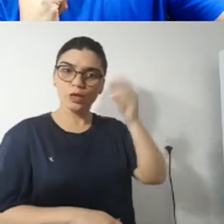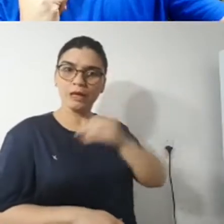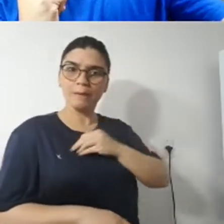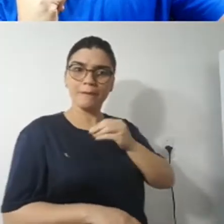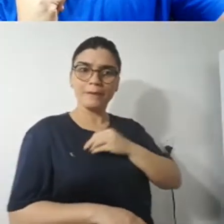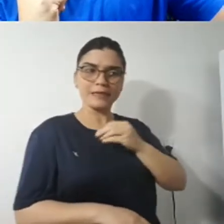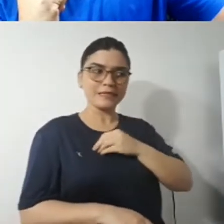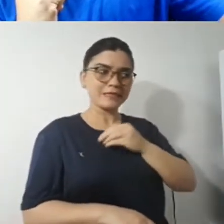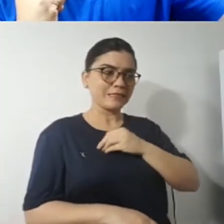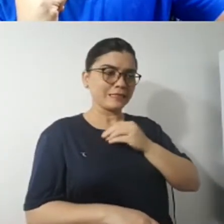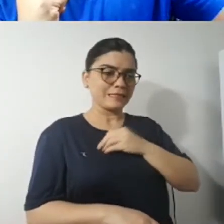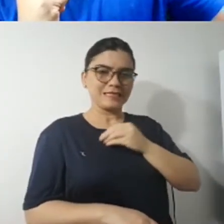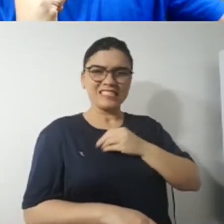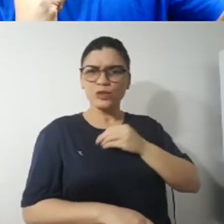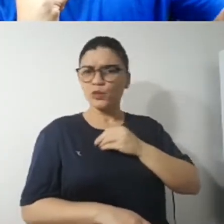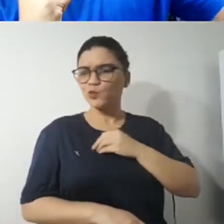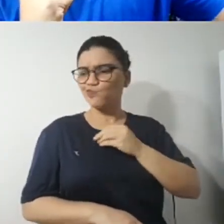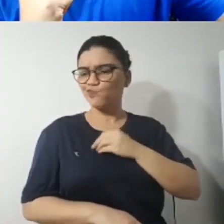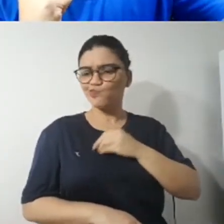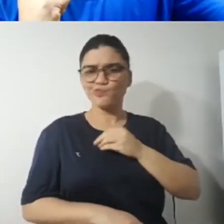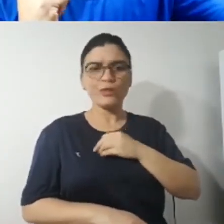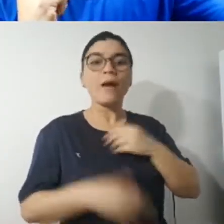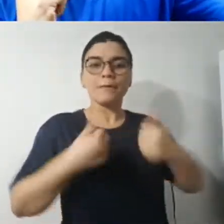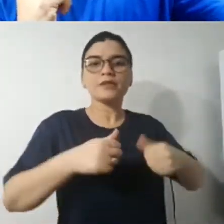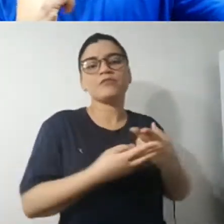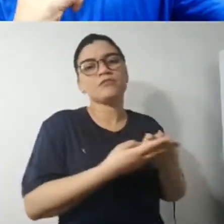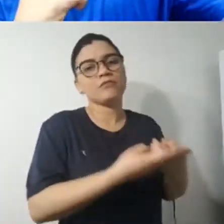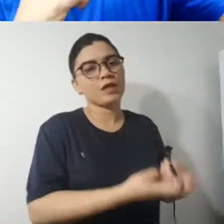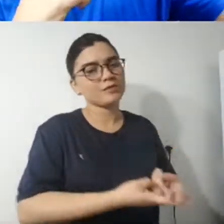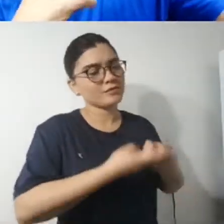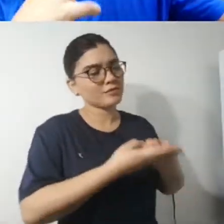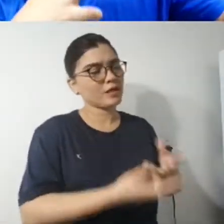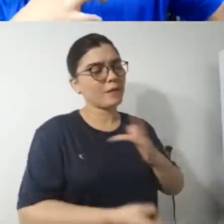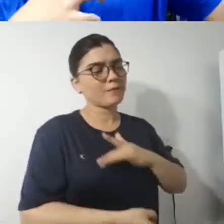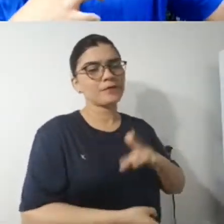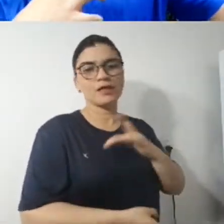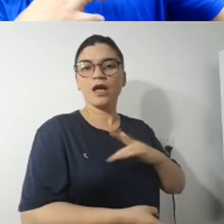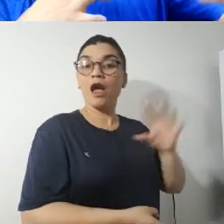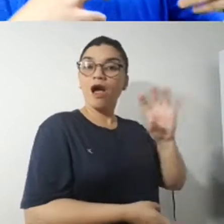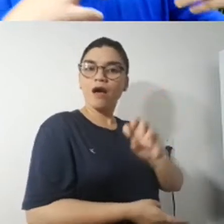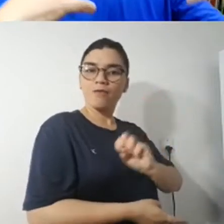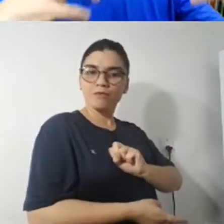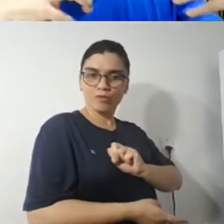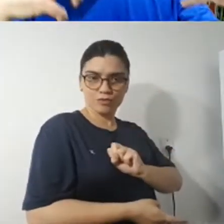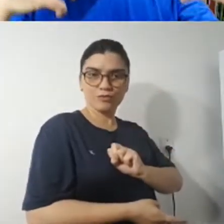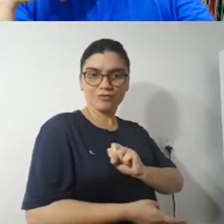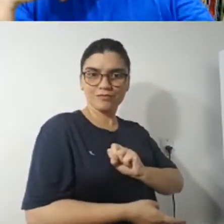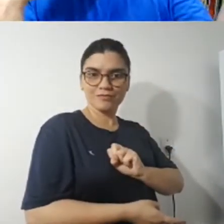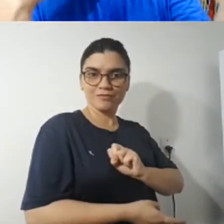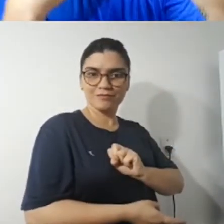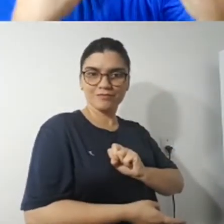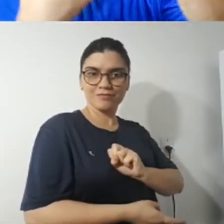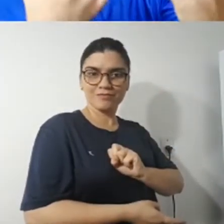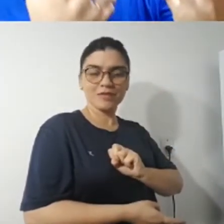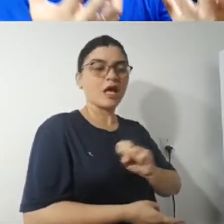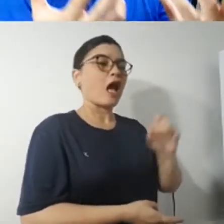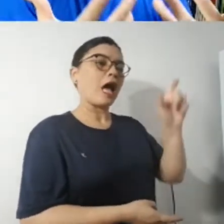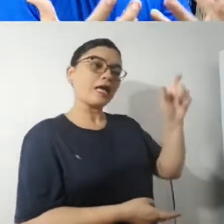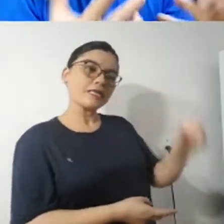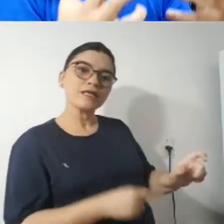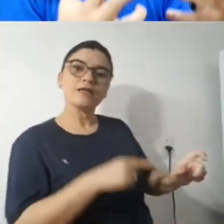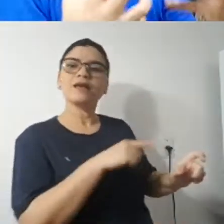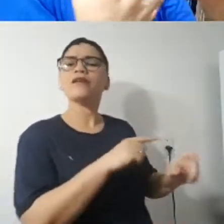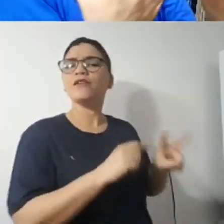paciência, misericórdia, amor, compaixão, para que ela possa ir sendo transformada